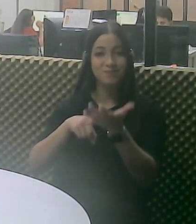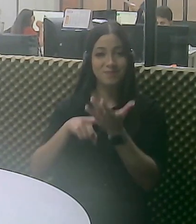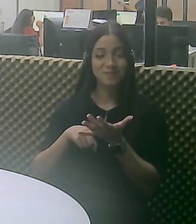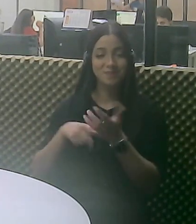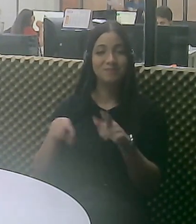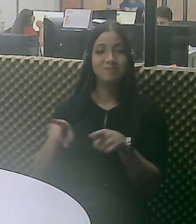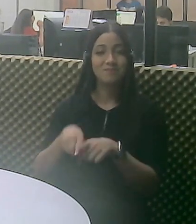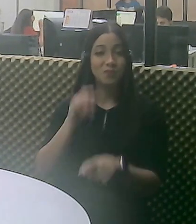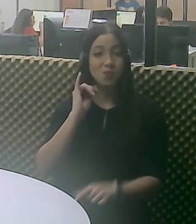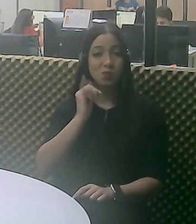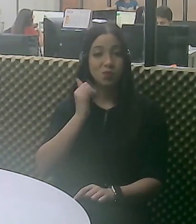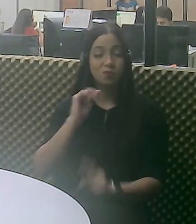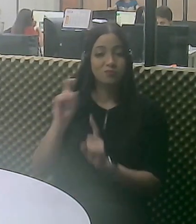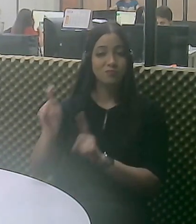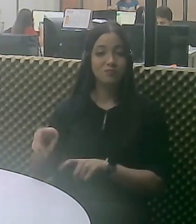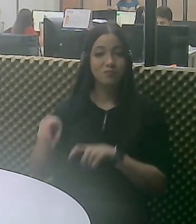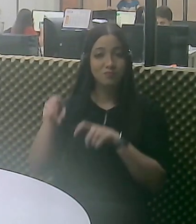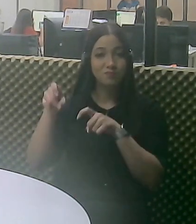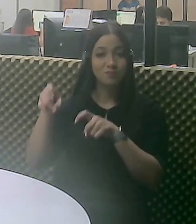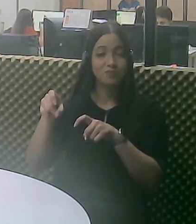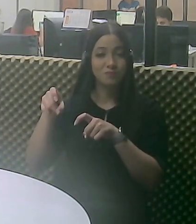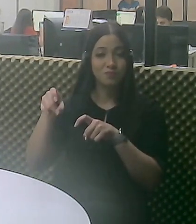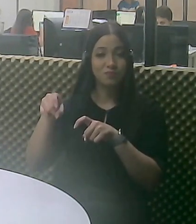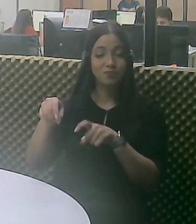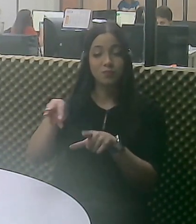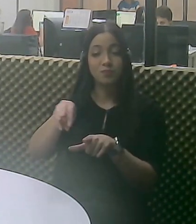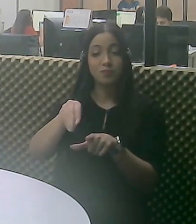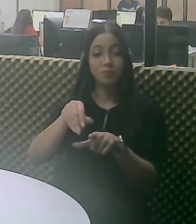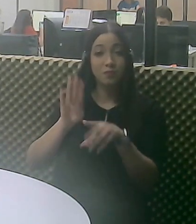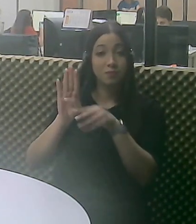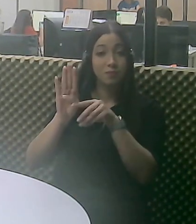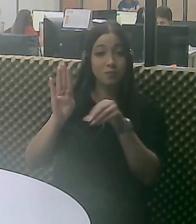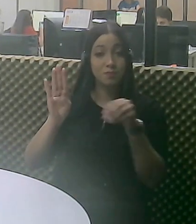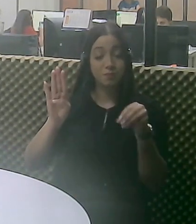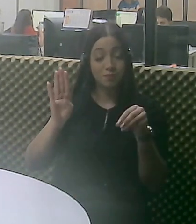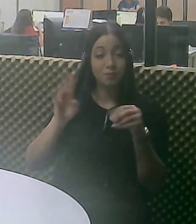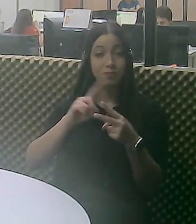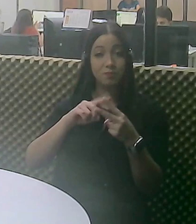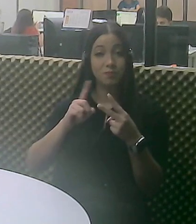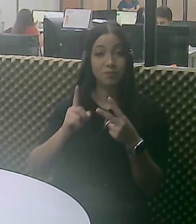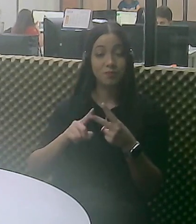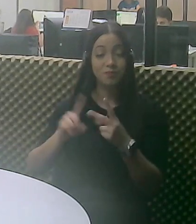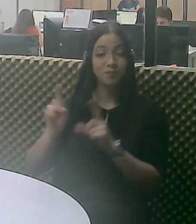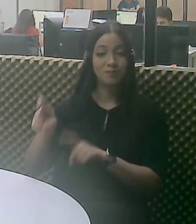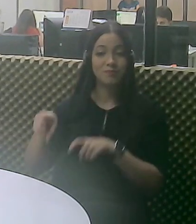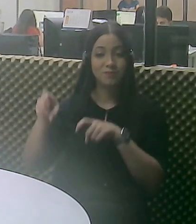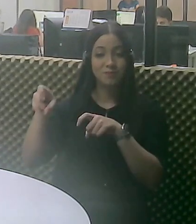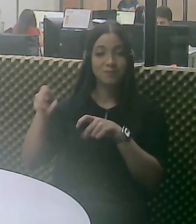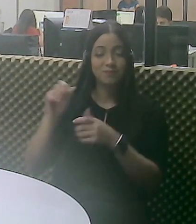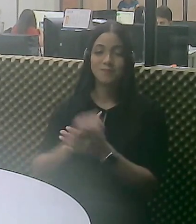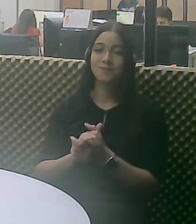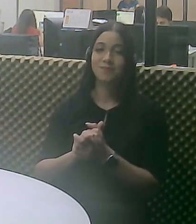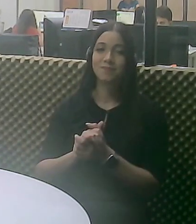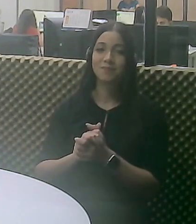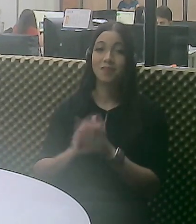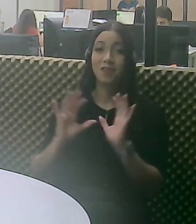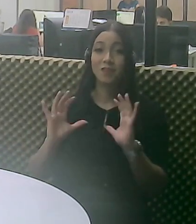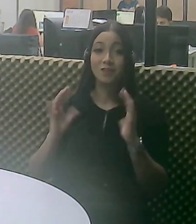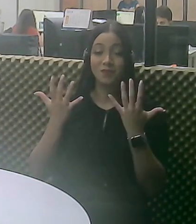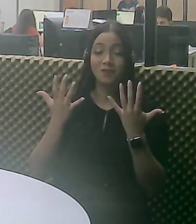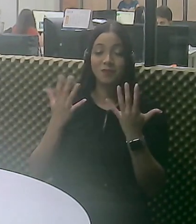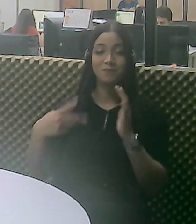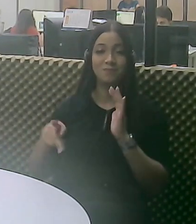como relatos de produtores rurais que aplicam o pó de basalto e bioinsumos em suas lavouras. O simpósio é